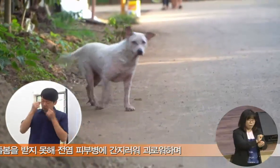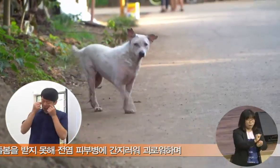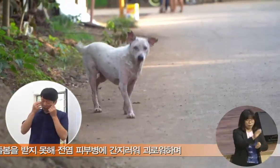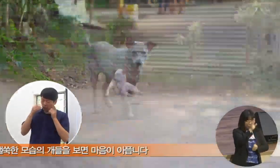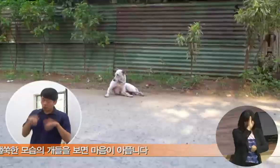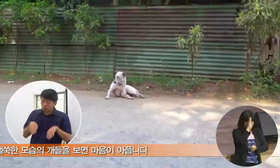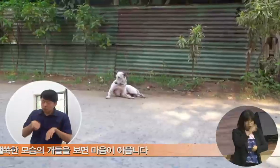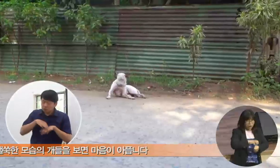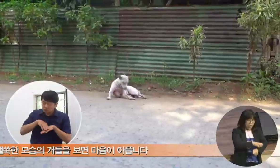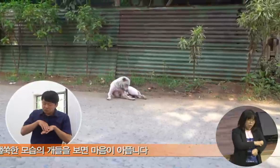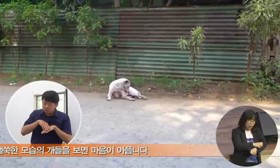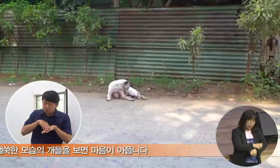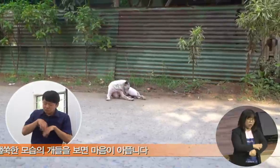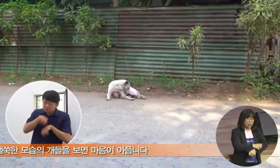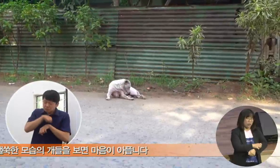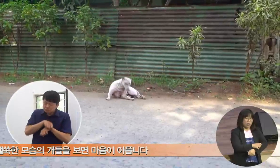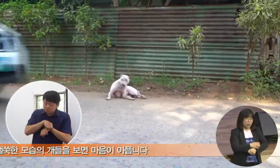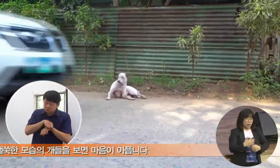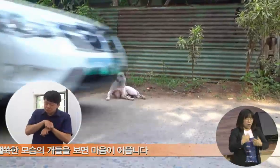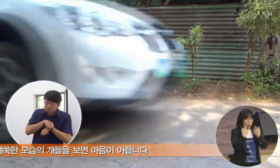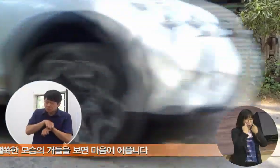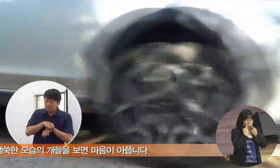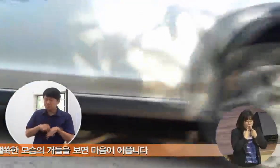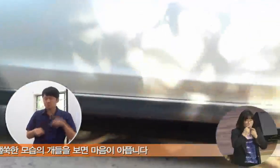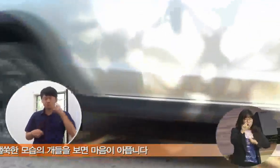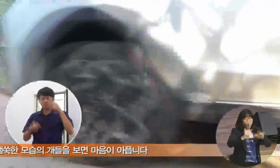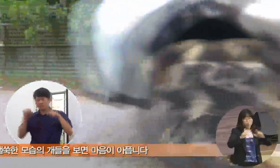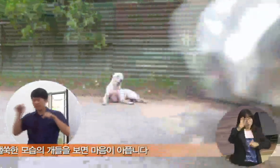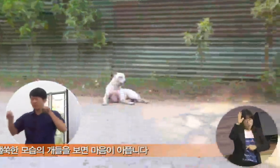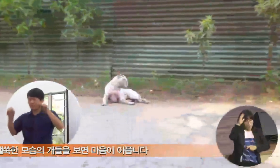괴로워하며 힐쓱한 모습의 개들을 보면 마음이 아픕니다.